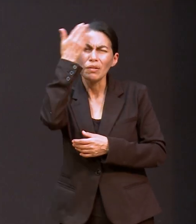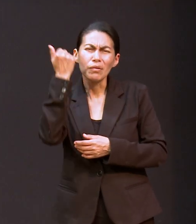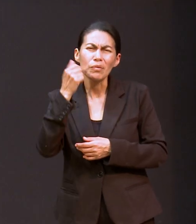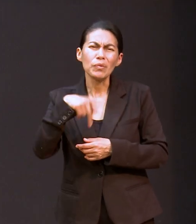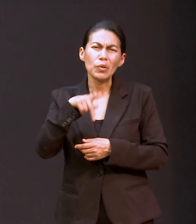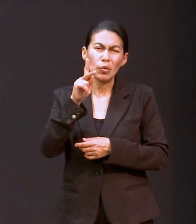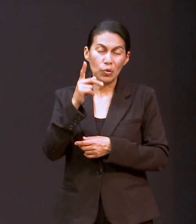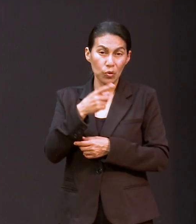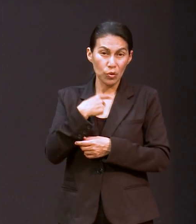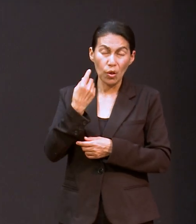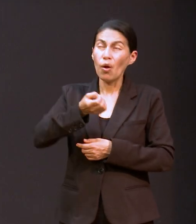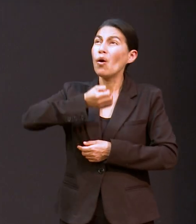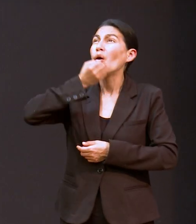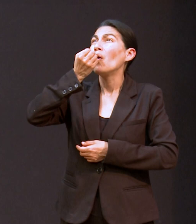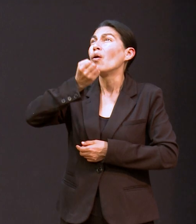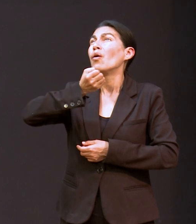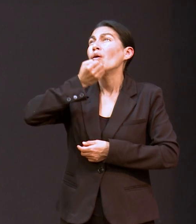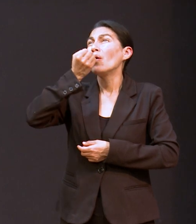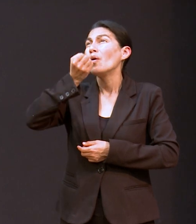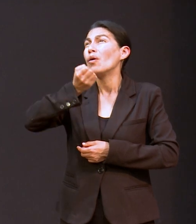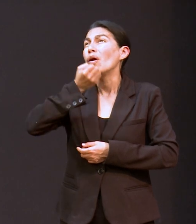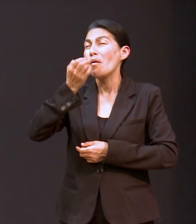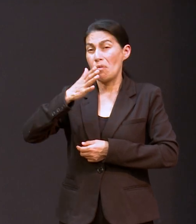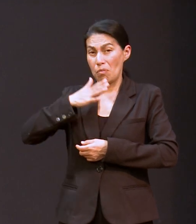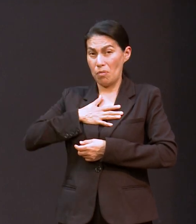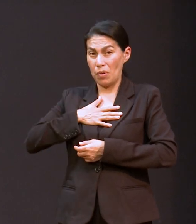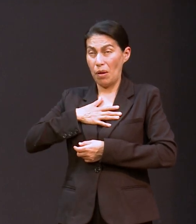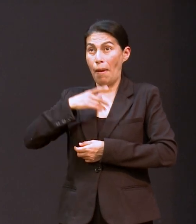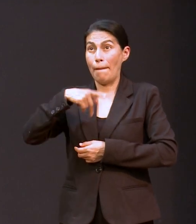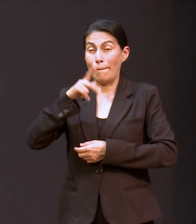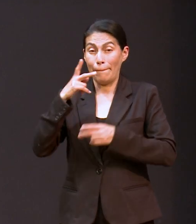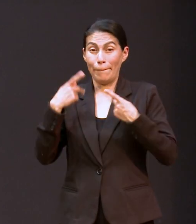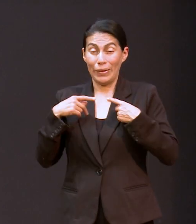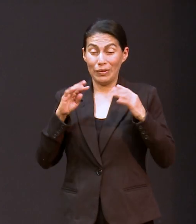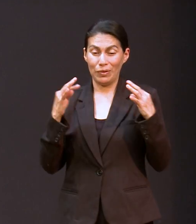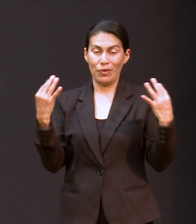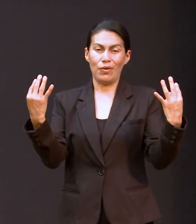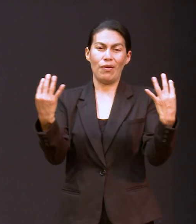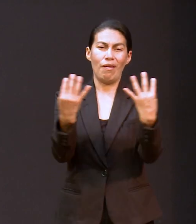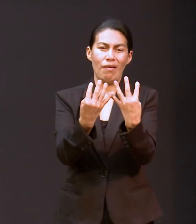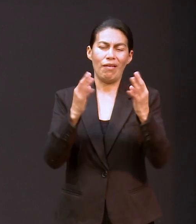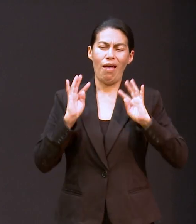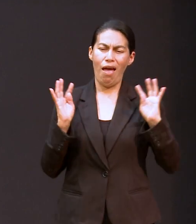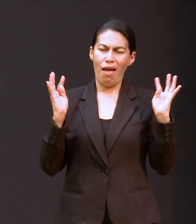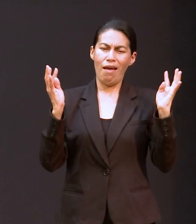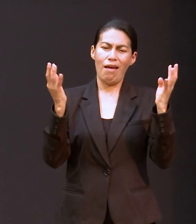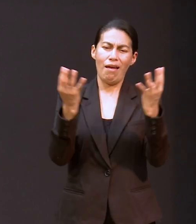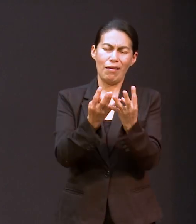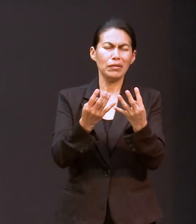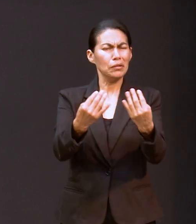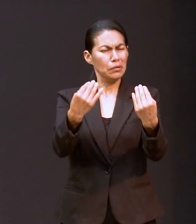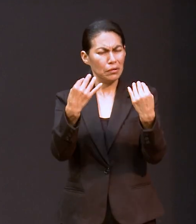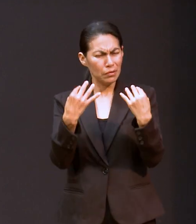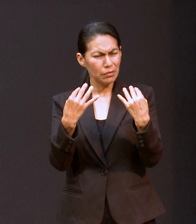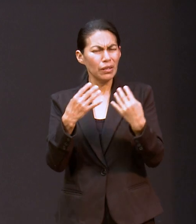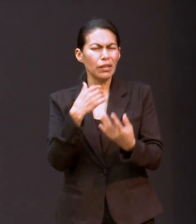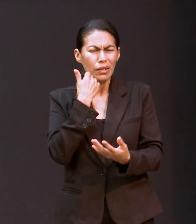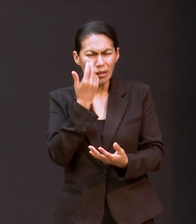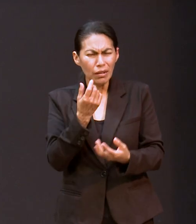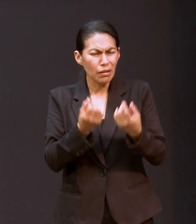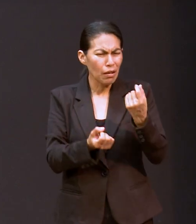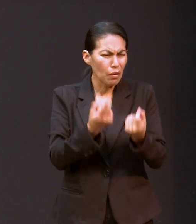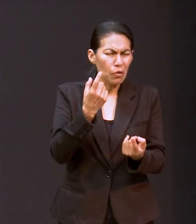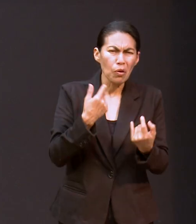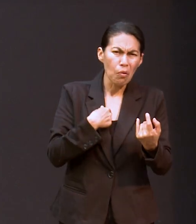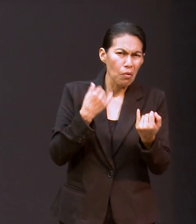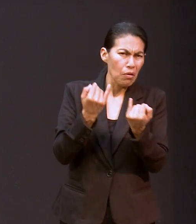no solo estamos orando por nosotros mismos estamos orando por aquellos que nos ven alrededor aquellos que ven la diferencia en nosotros y